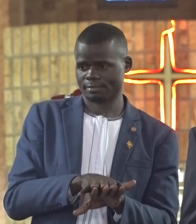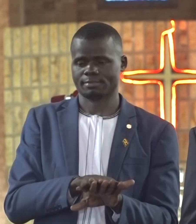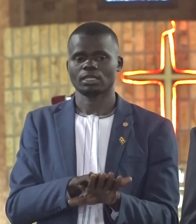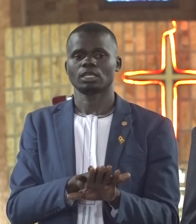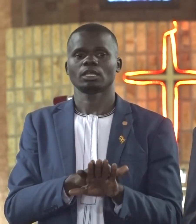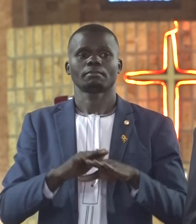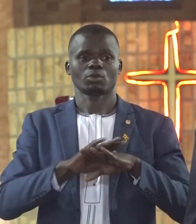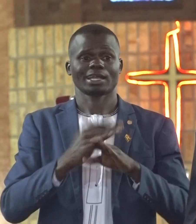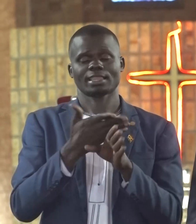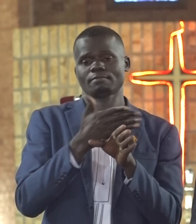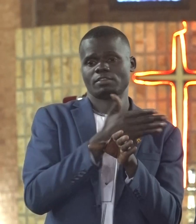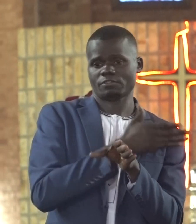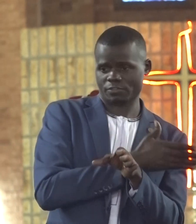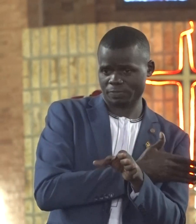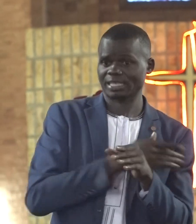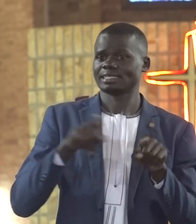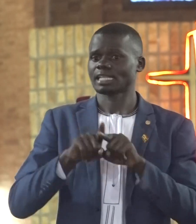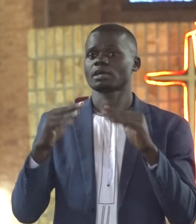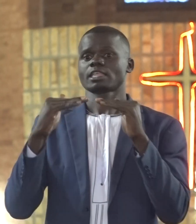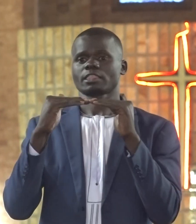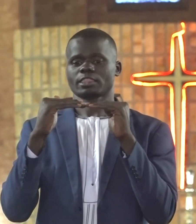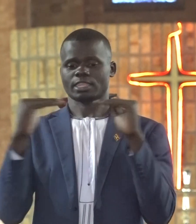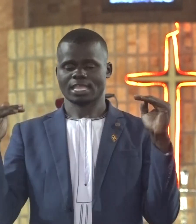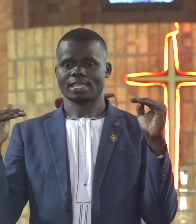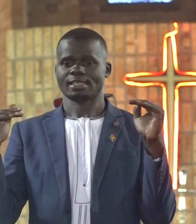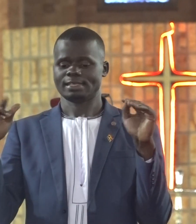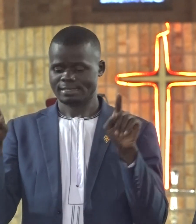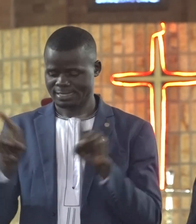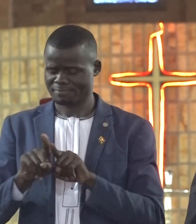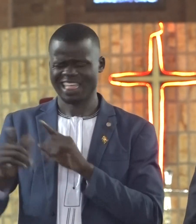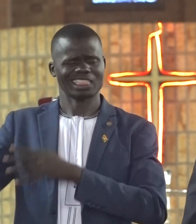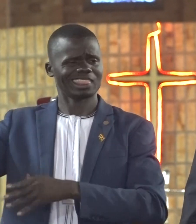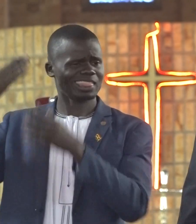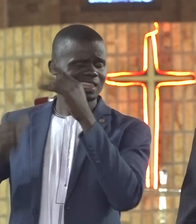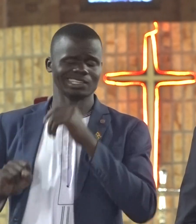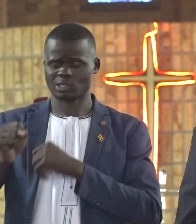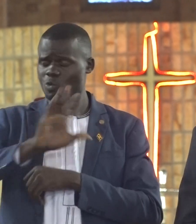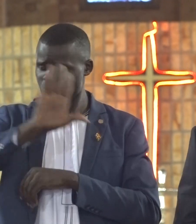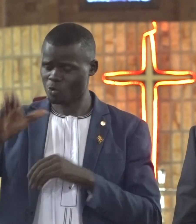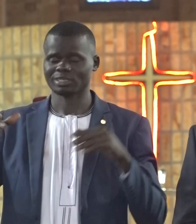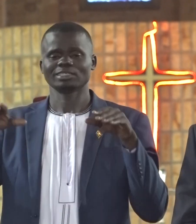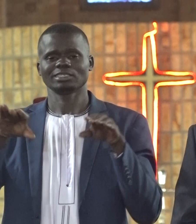abaasooka, nabyo byenkanankana n'ebinnansangwa.